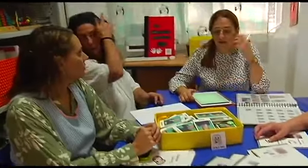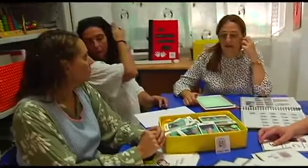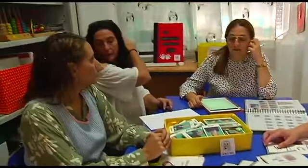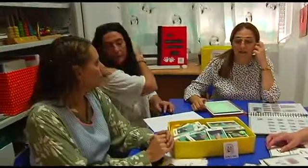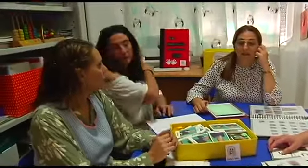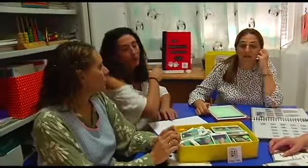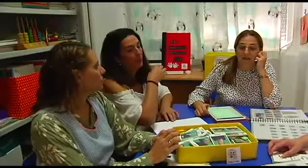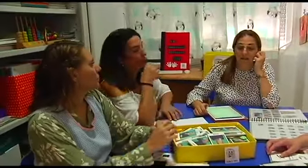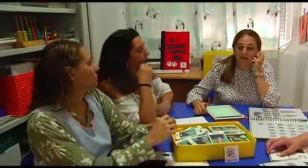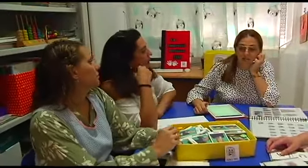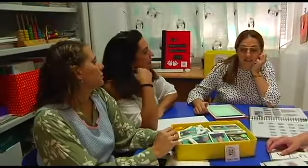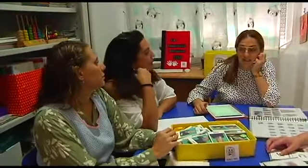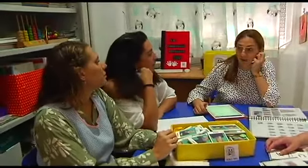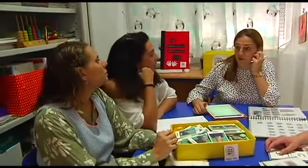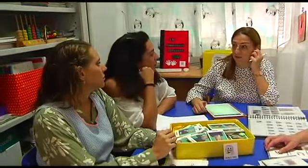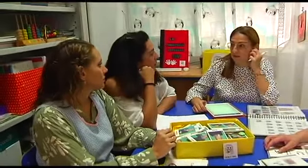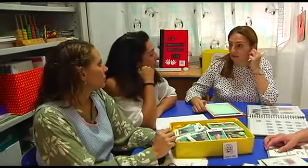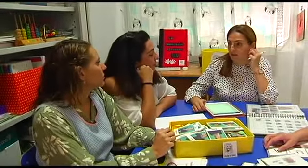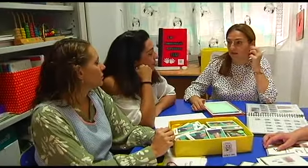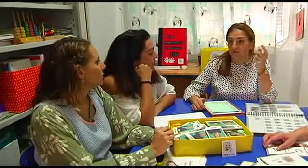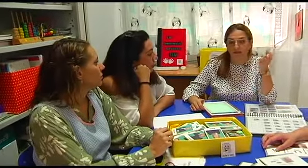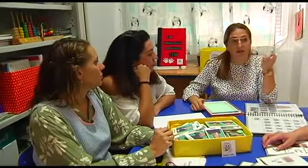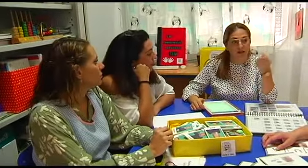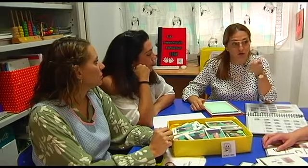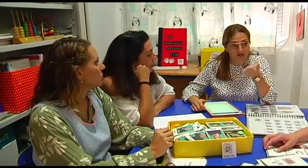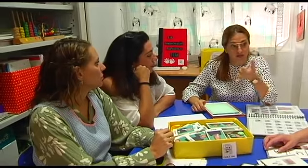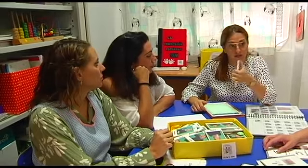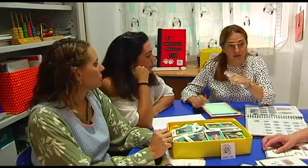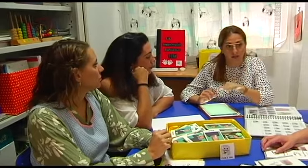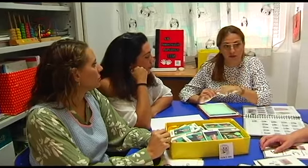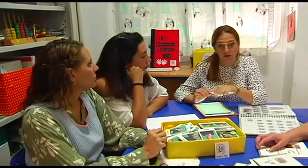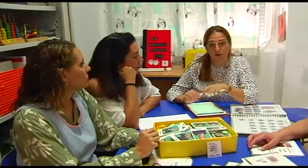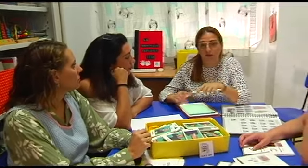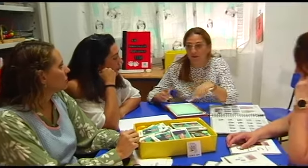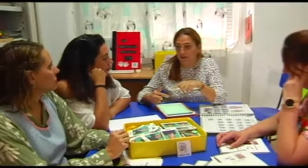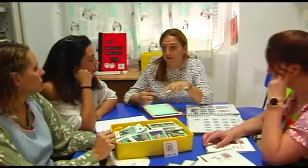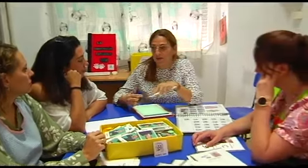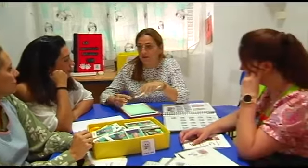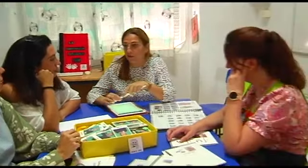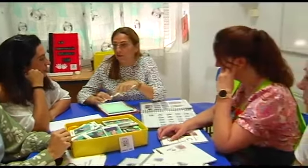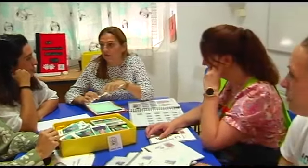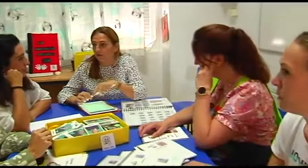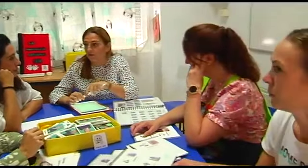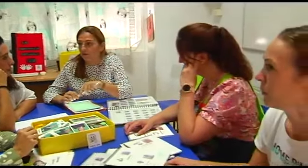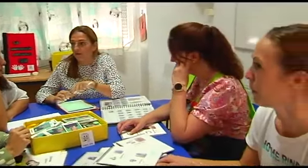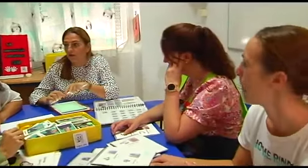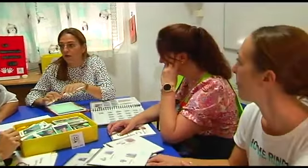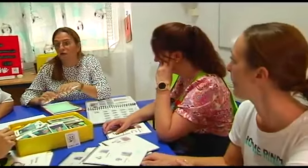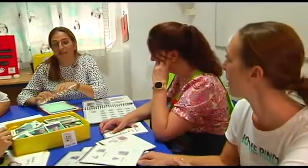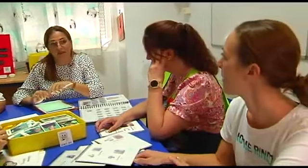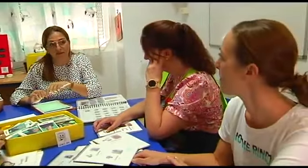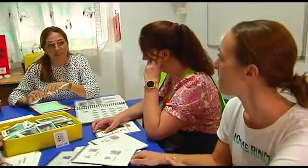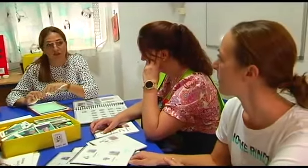organizamos el día de 25 de noviembre, que he estado hablando con Adela, que es la coordinadora, ella me estado explicando un poquillo lo que tienen pensado,